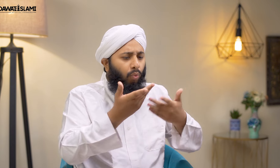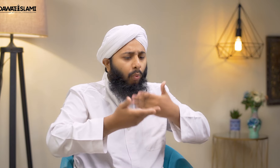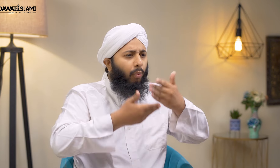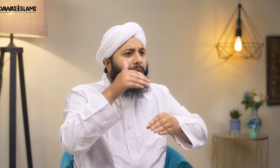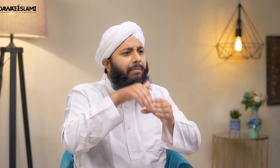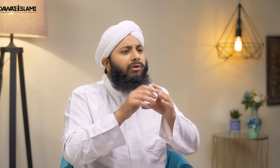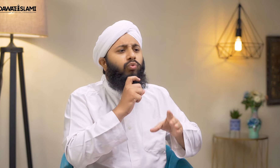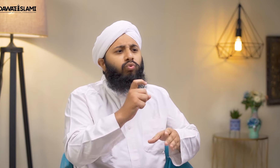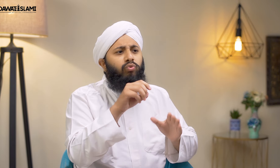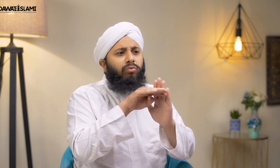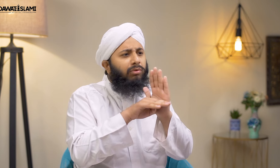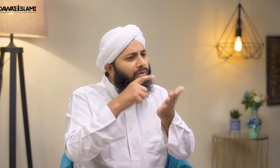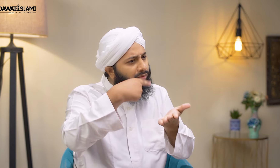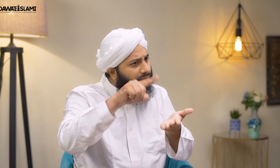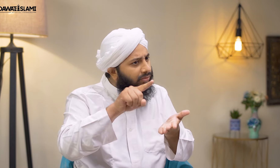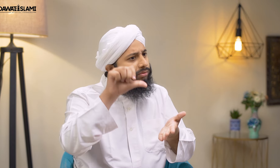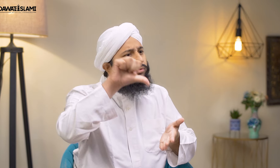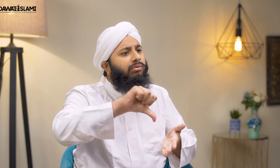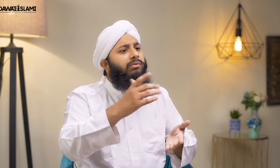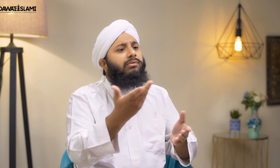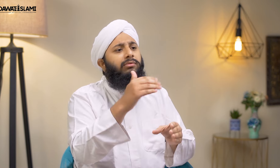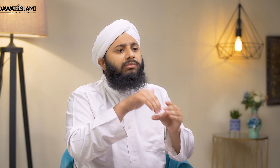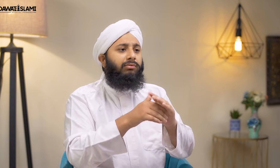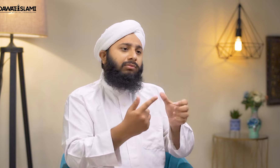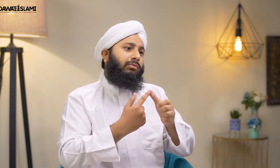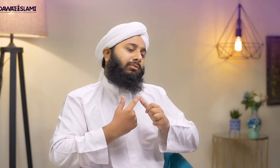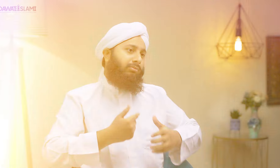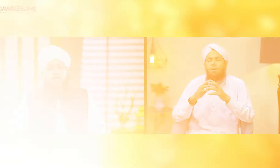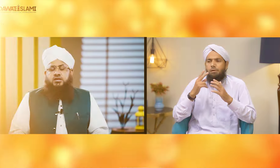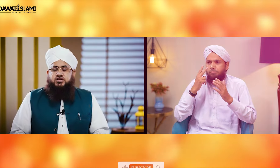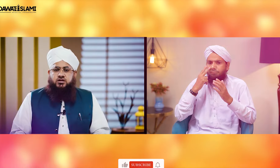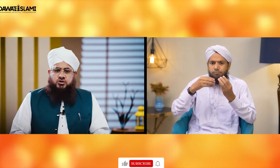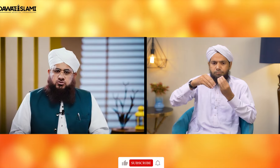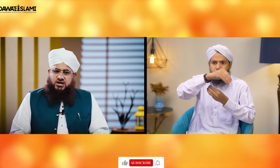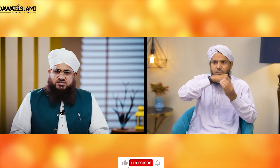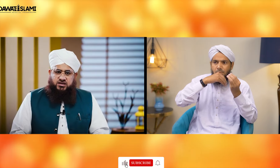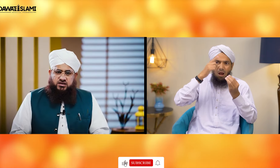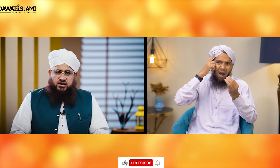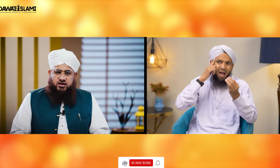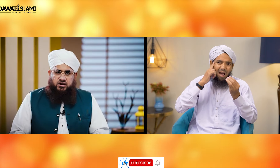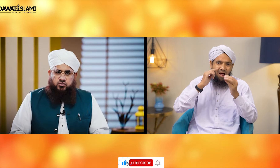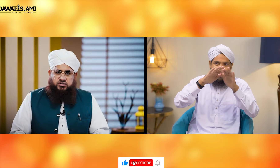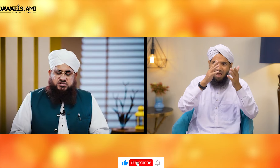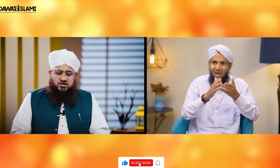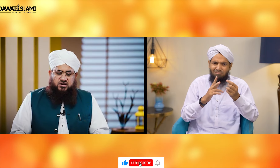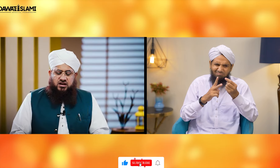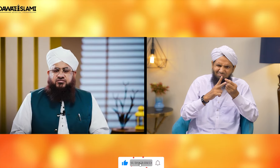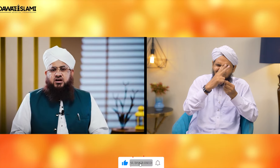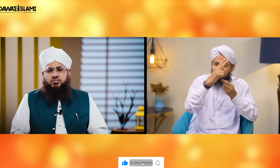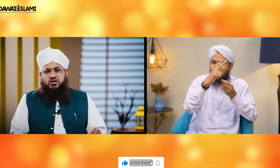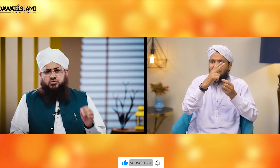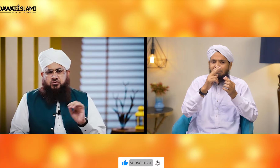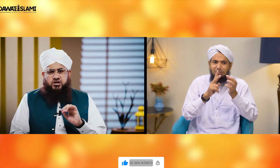कहती है कि हमें यह दुरुस्त है आया ये काम करना इस हवाले से क्या करना चाहिए देखिए ये शरण बिल्कुल जायज नहीं है अगर कोई इस तरह